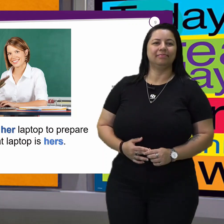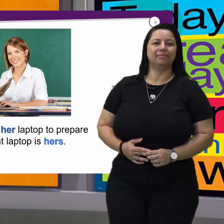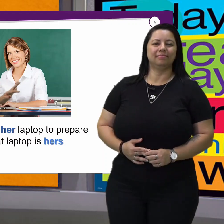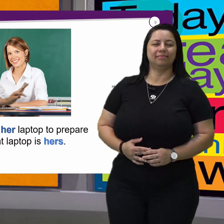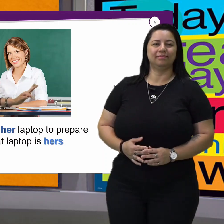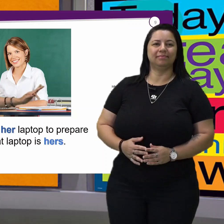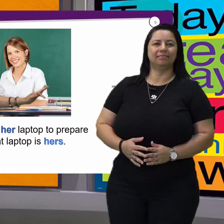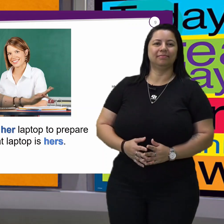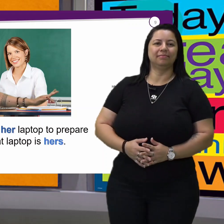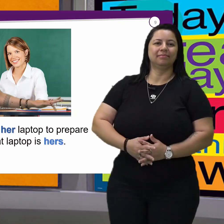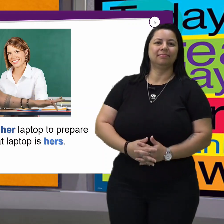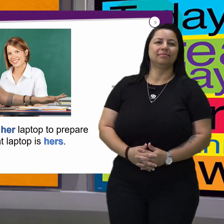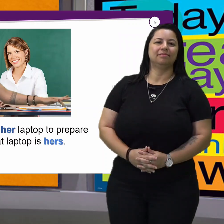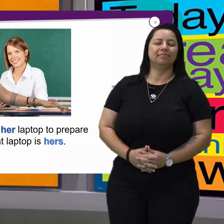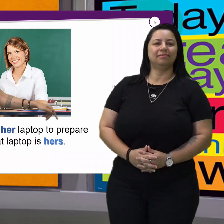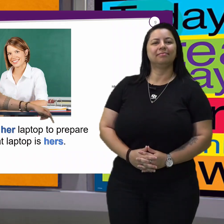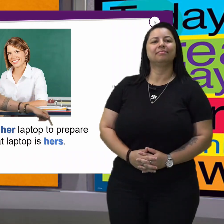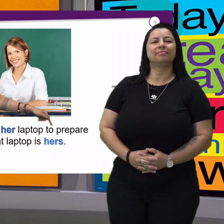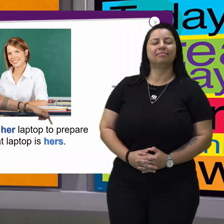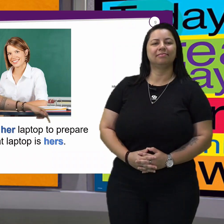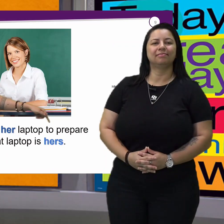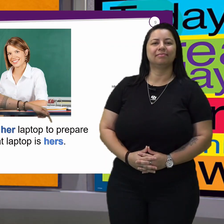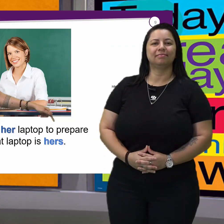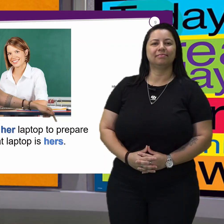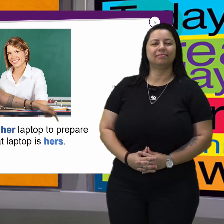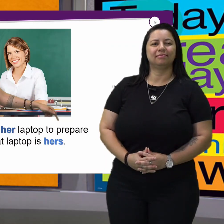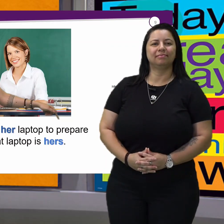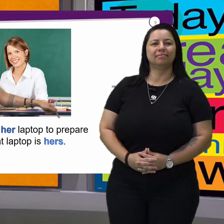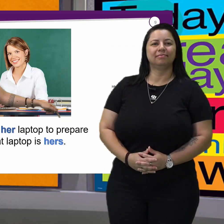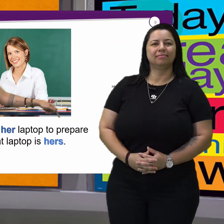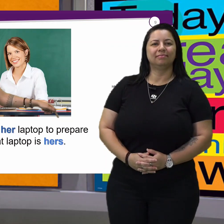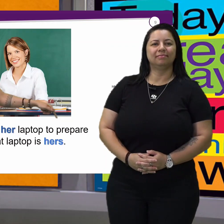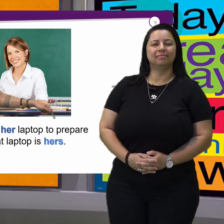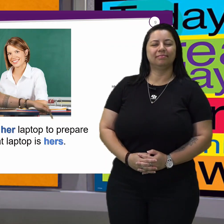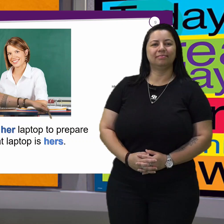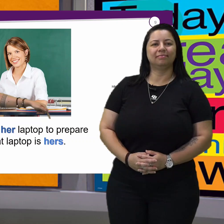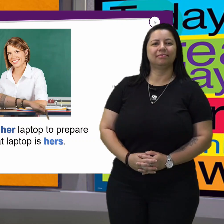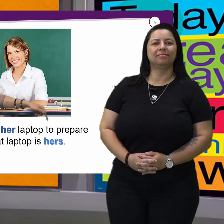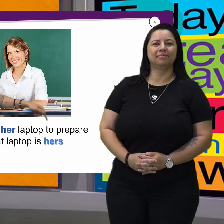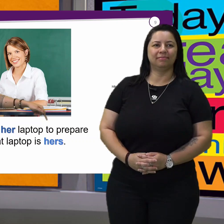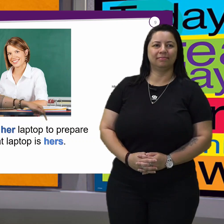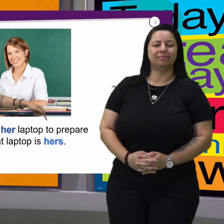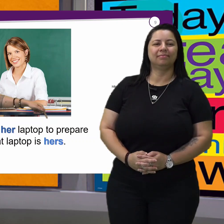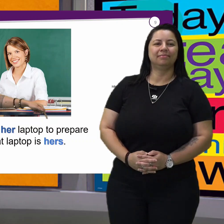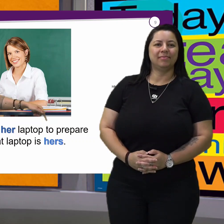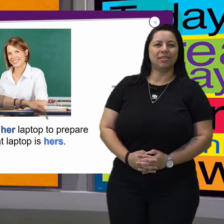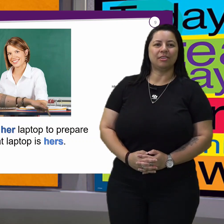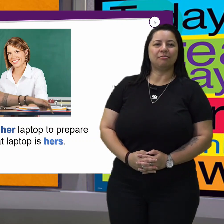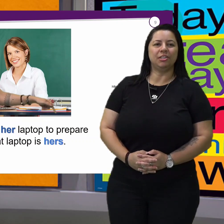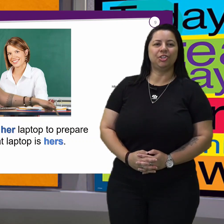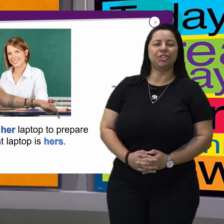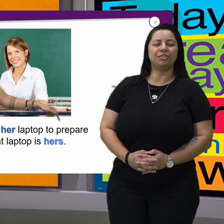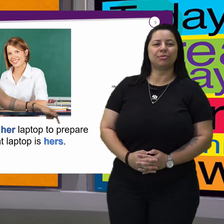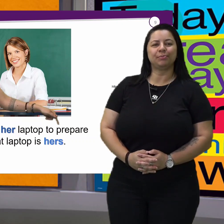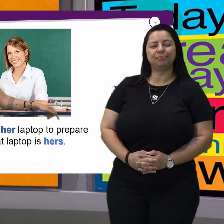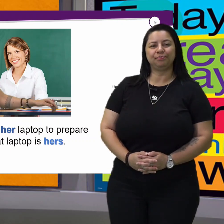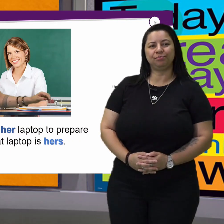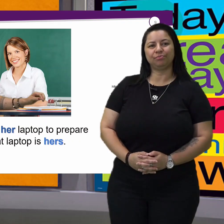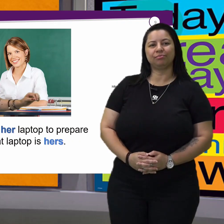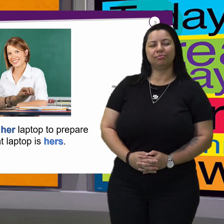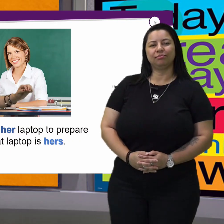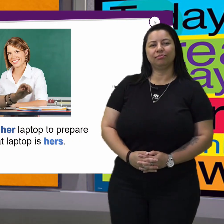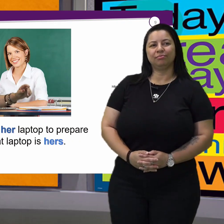Aí, continua a frase aqui. To prepare, que é o uso aqui de um verbo que não está conjugado. Lembra do to be, ó? To